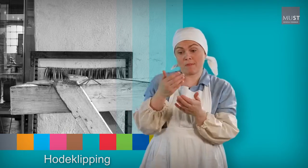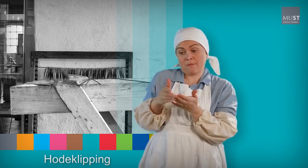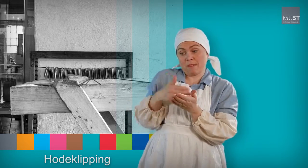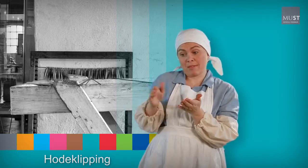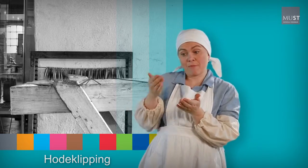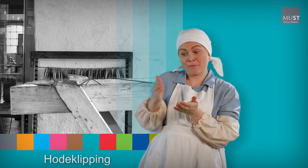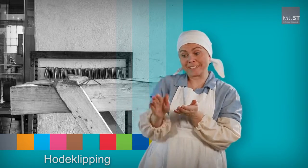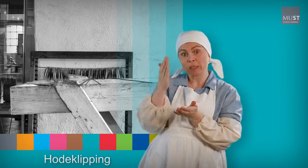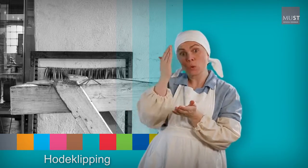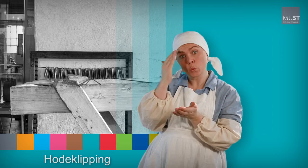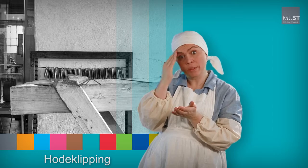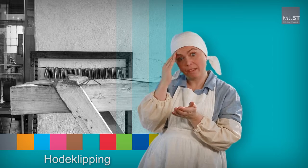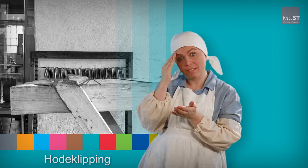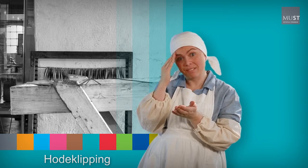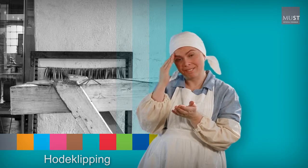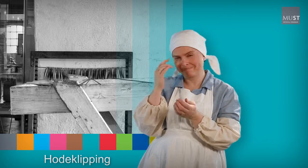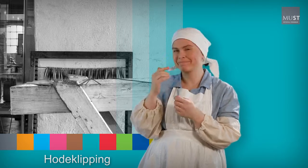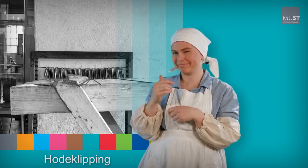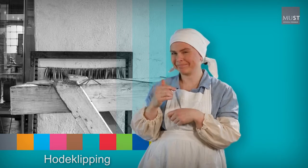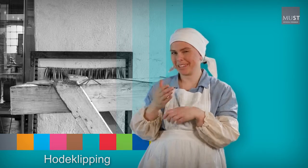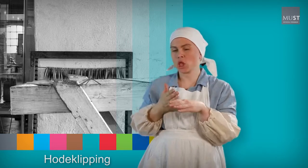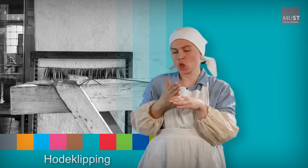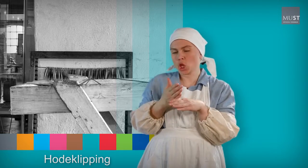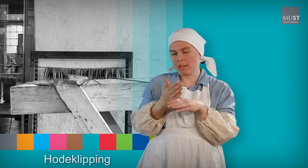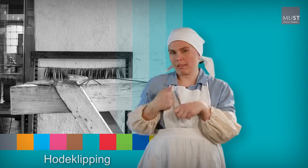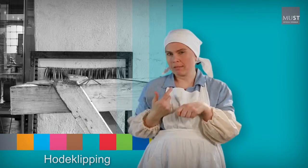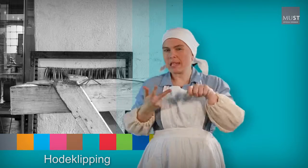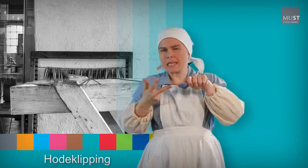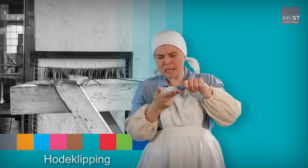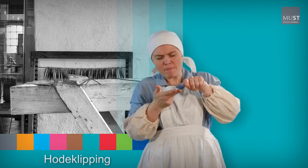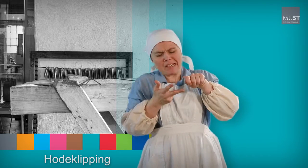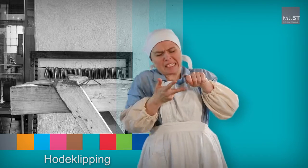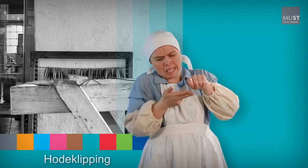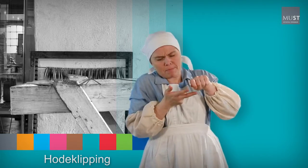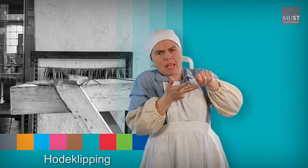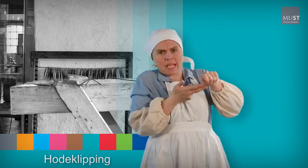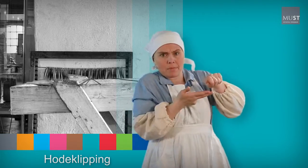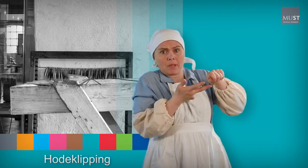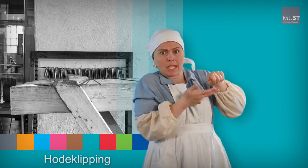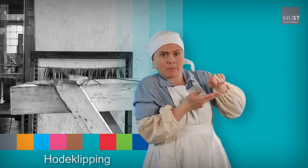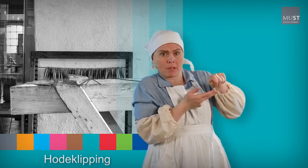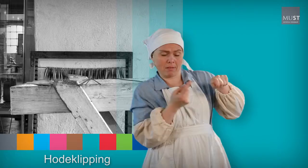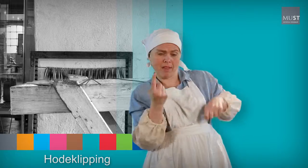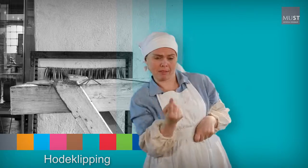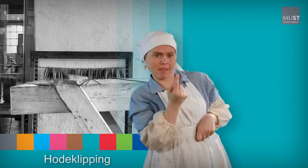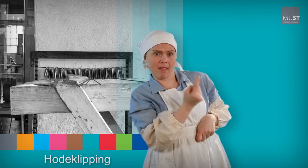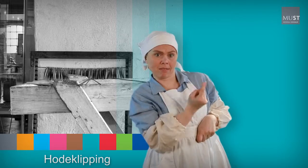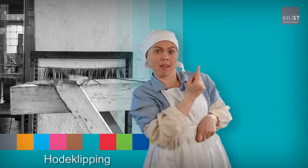Her er jobben å fjerne fisken sitt hode. Jeg er veldig nøye og tar saksa og klipper en og